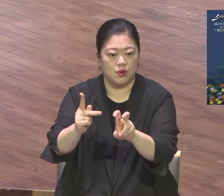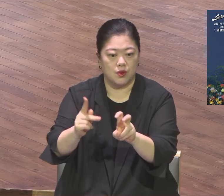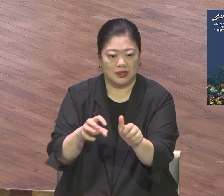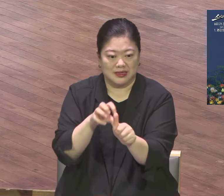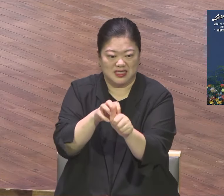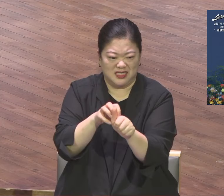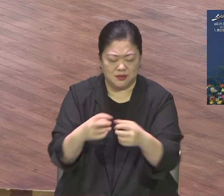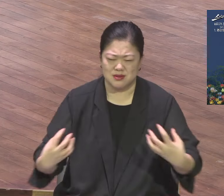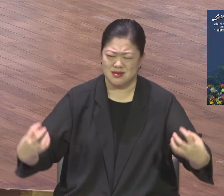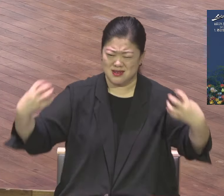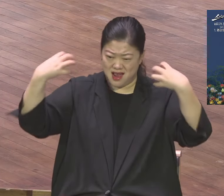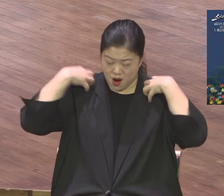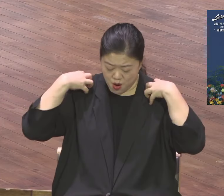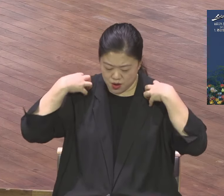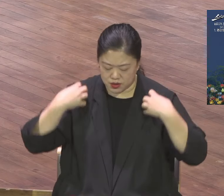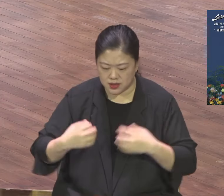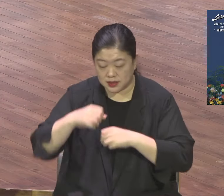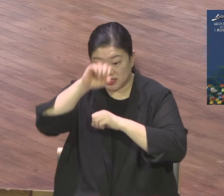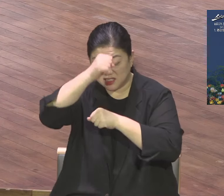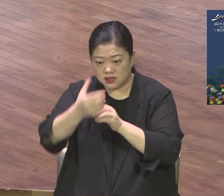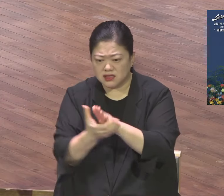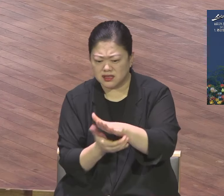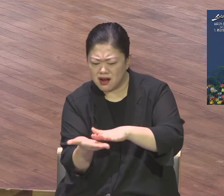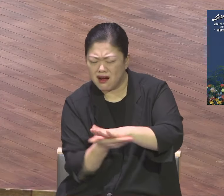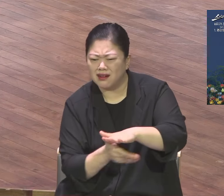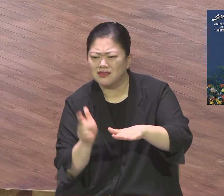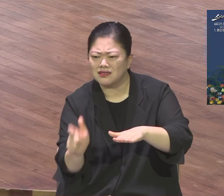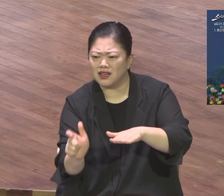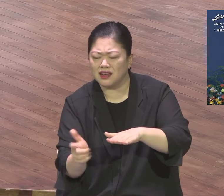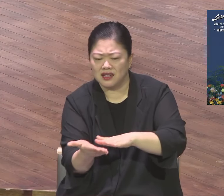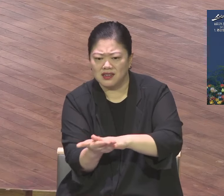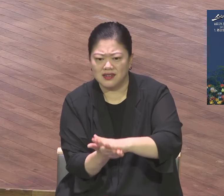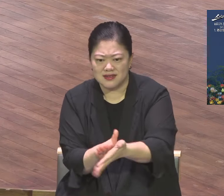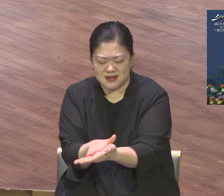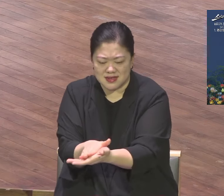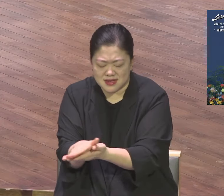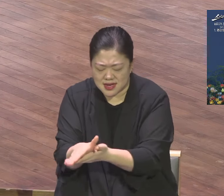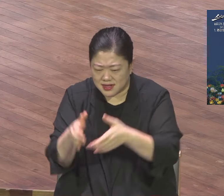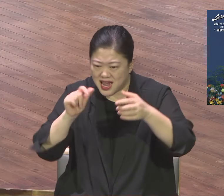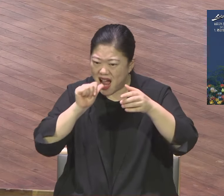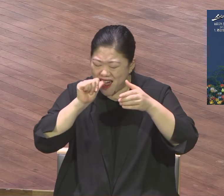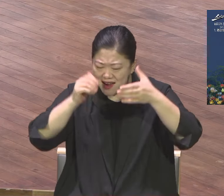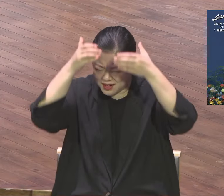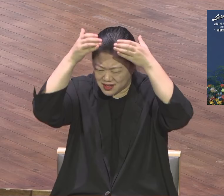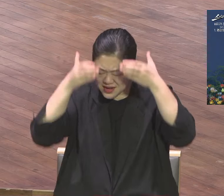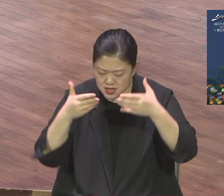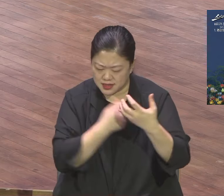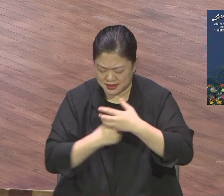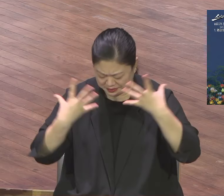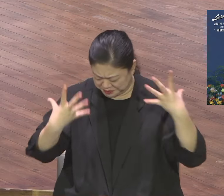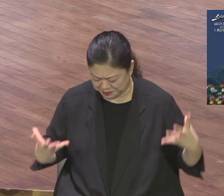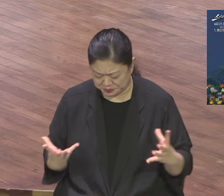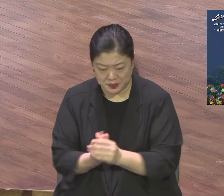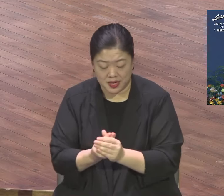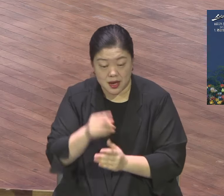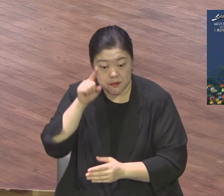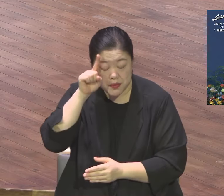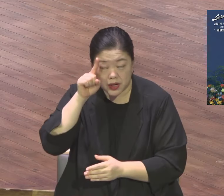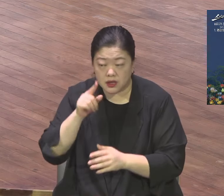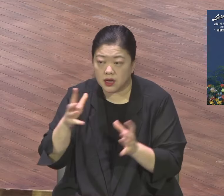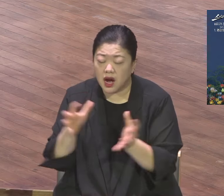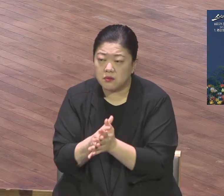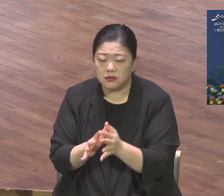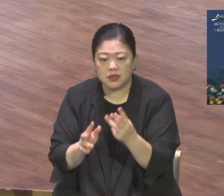구보셈대 10km 왕복 총 들고 무장 다 이 전부 다 완전 무장해가지고